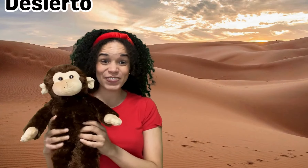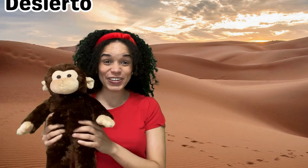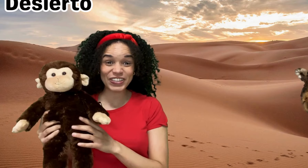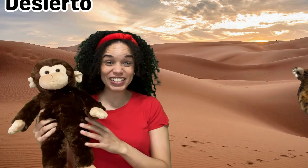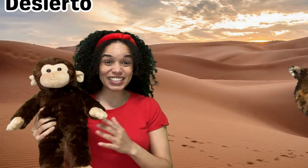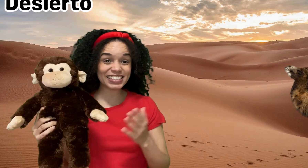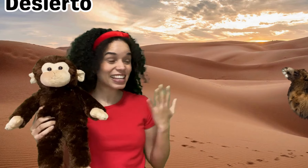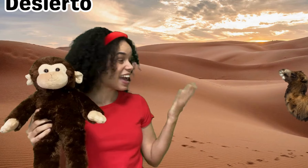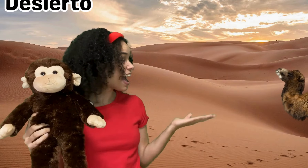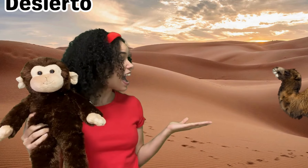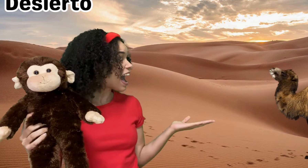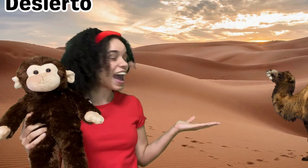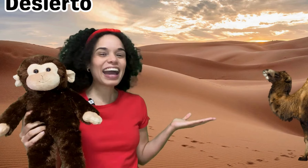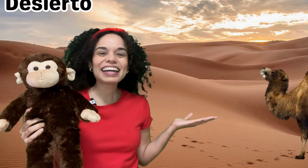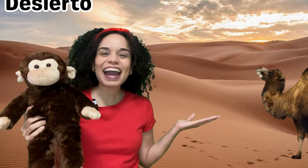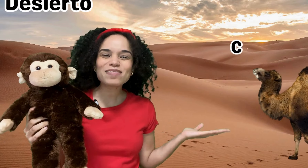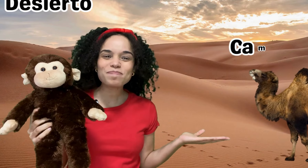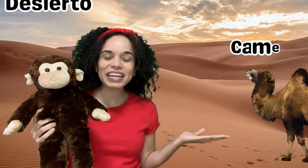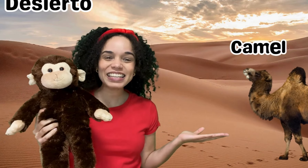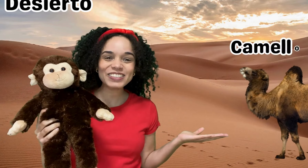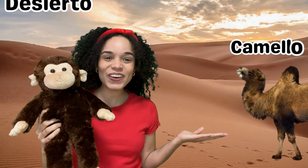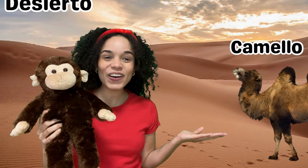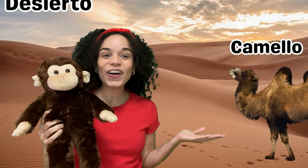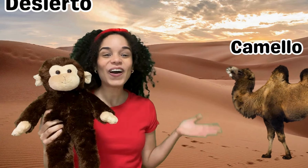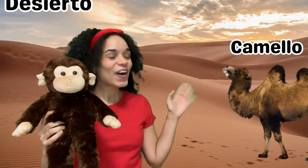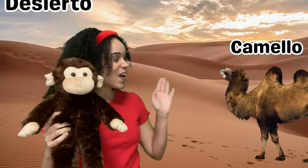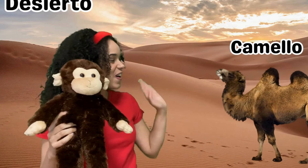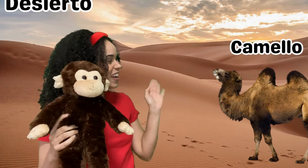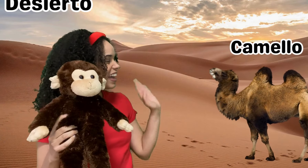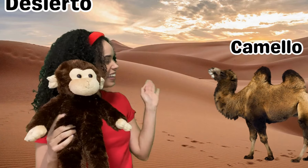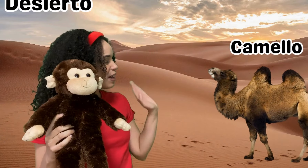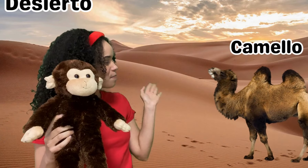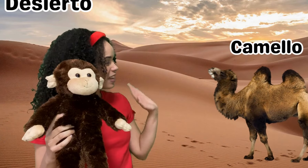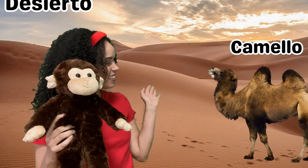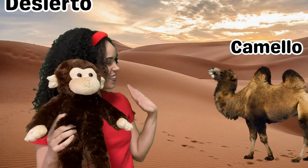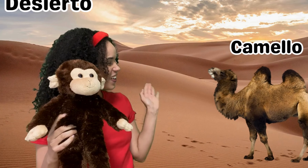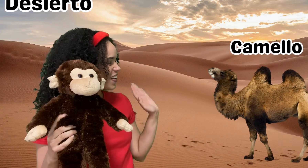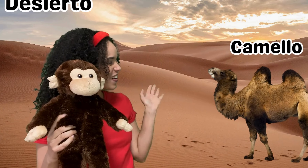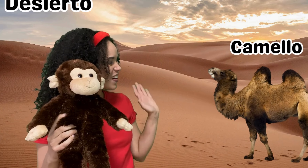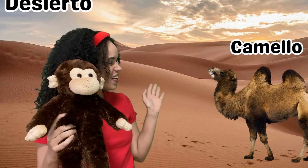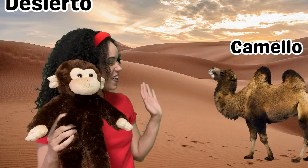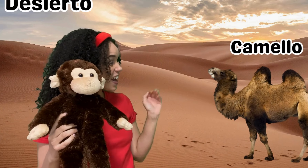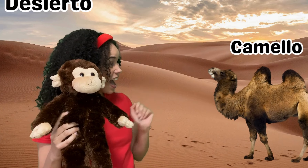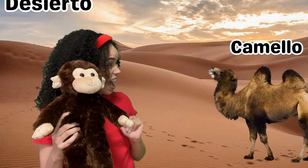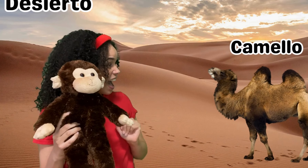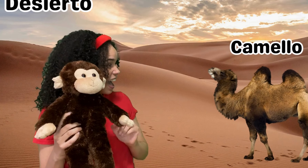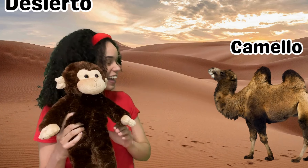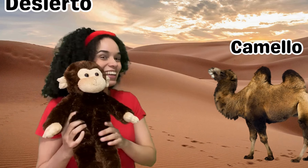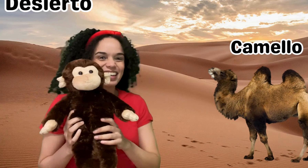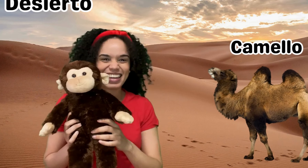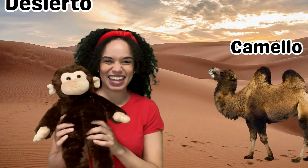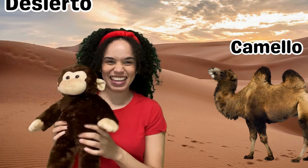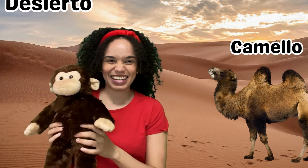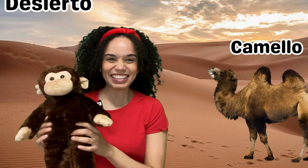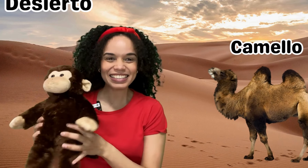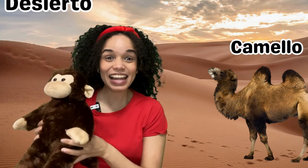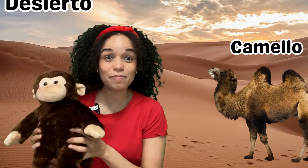encontramos a camello Hola camello eres la